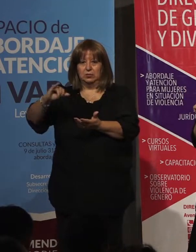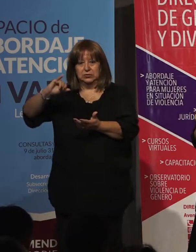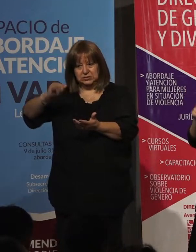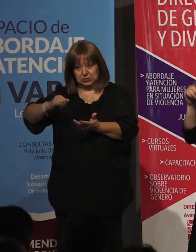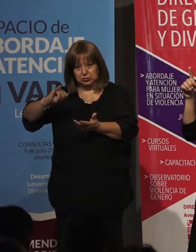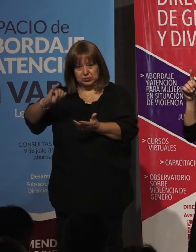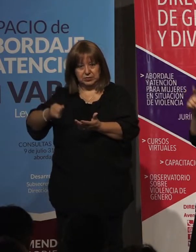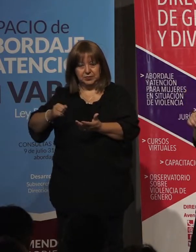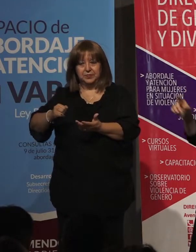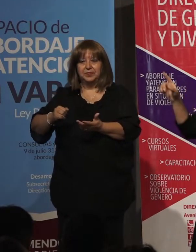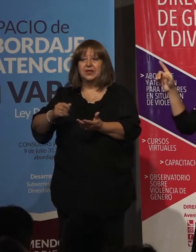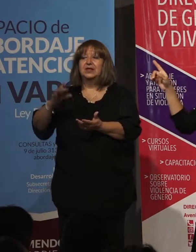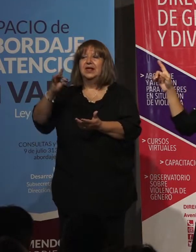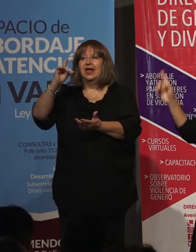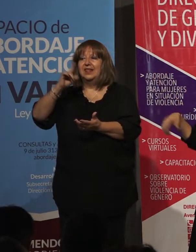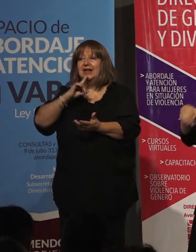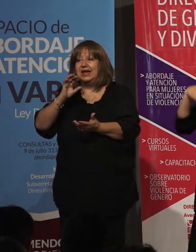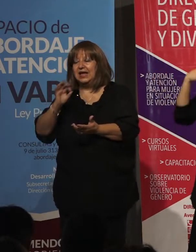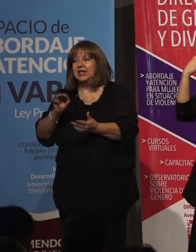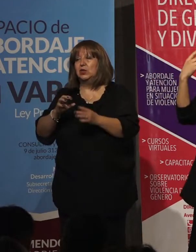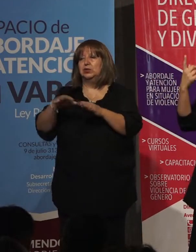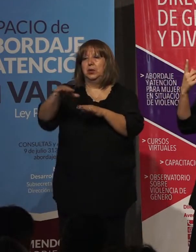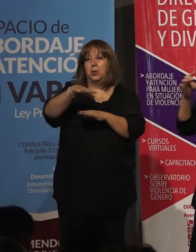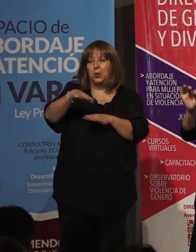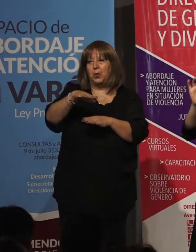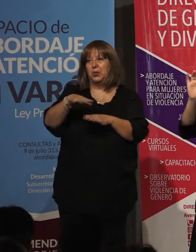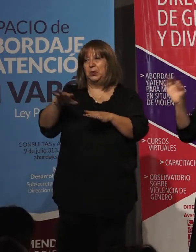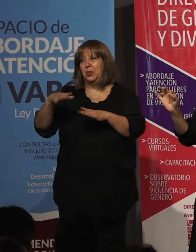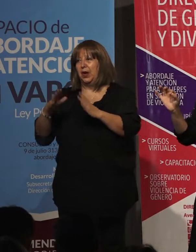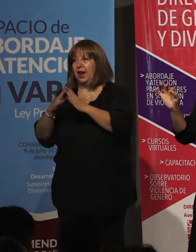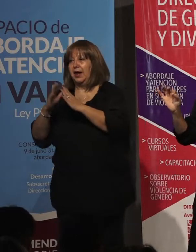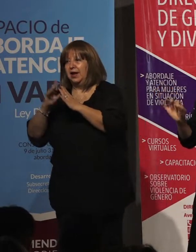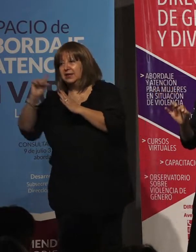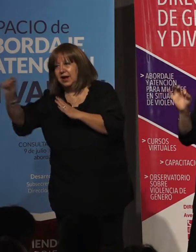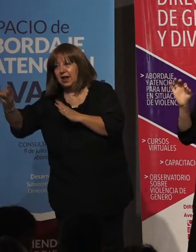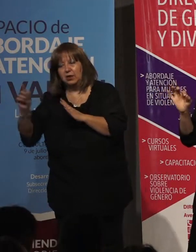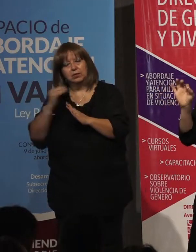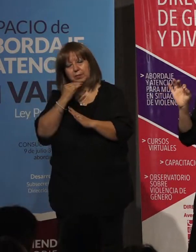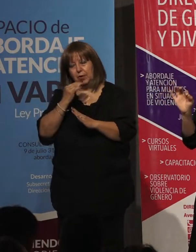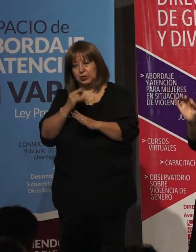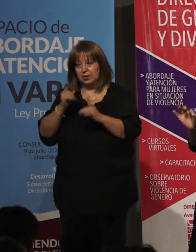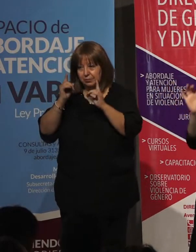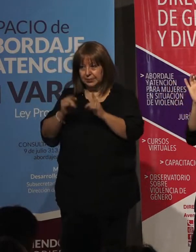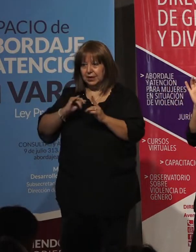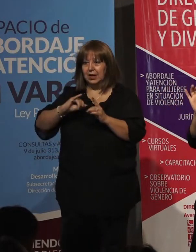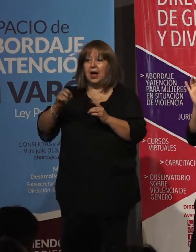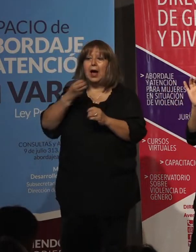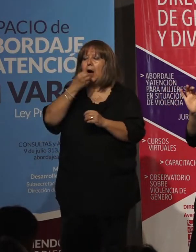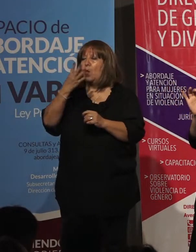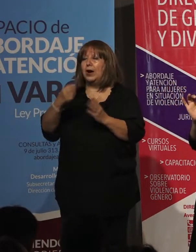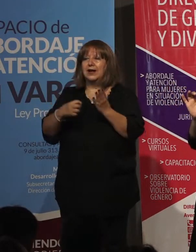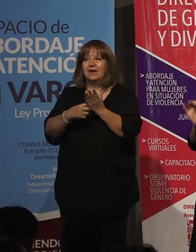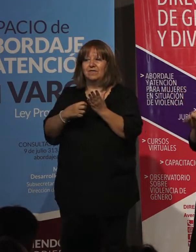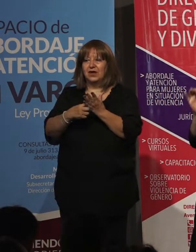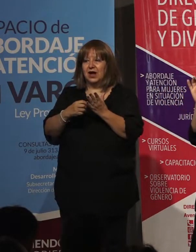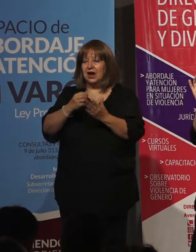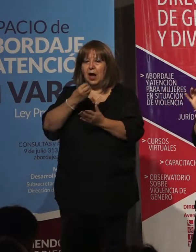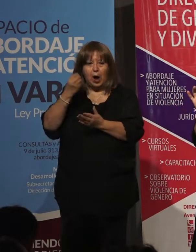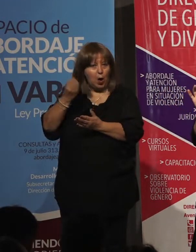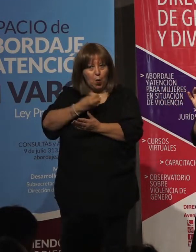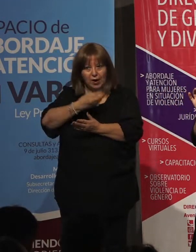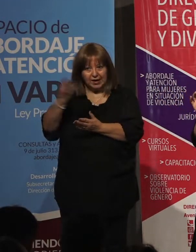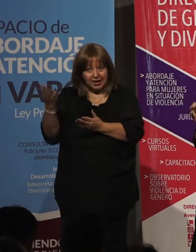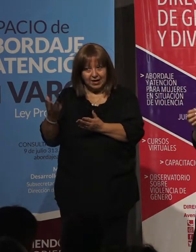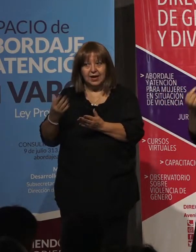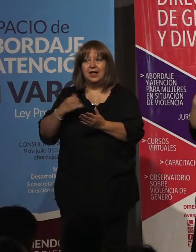denuncia. Si no es delito, si no es la jurisdicción, si no es la zona, no importa. Ustedes pueden ir a cualquier oficina fiscal, les van a